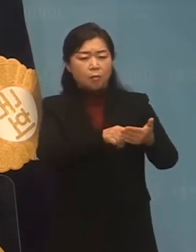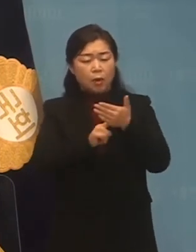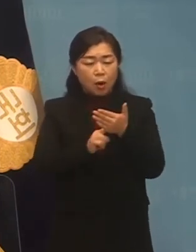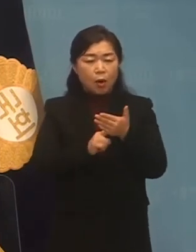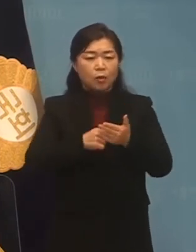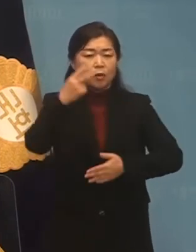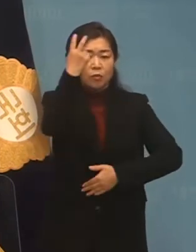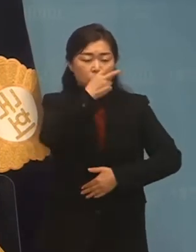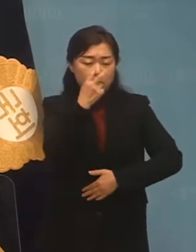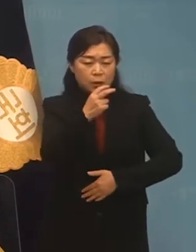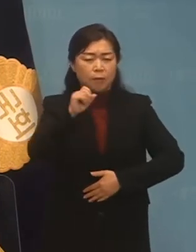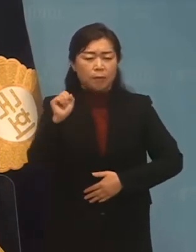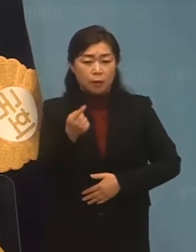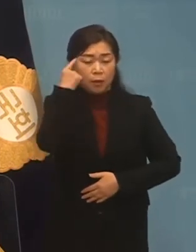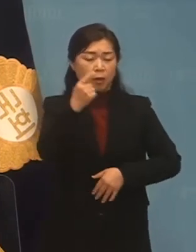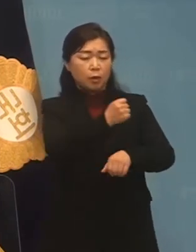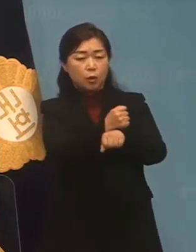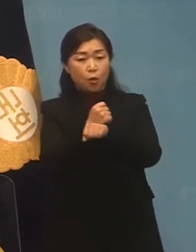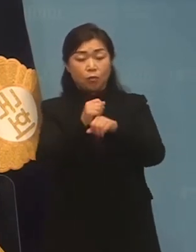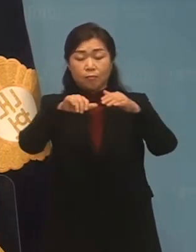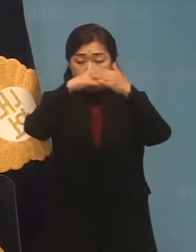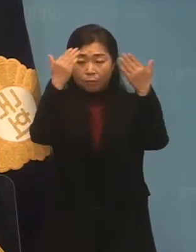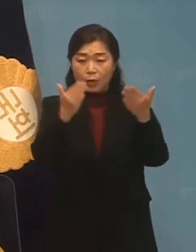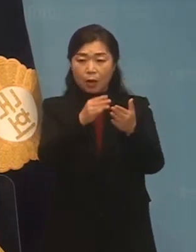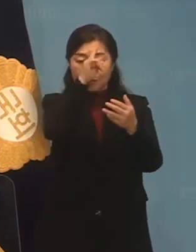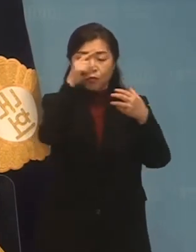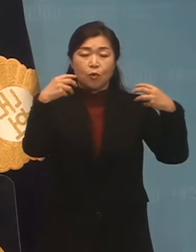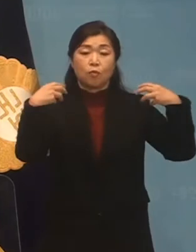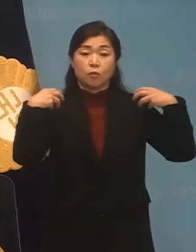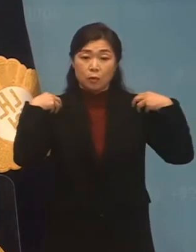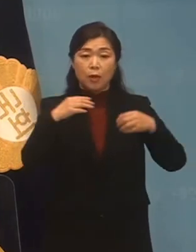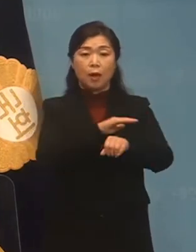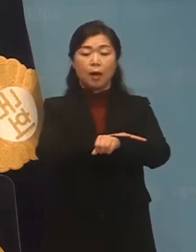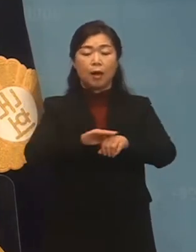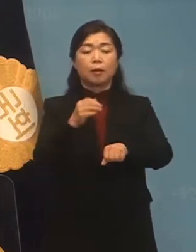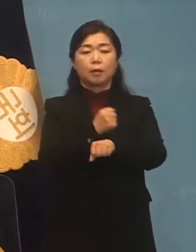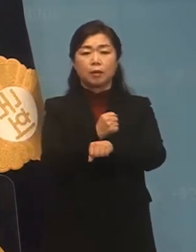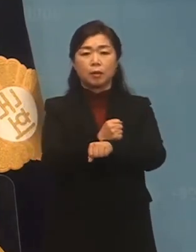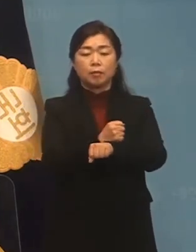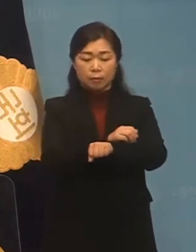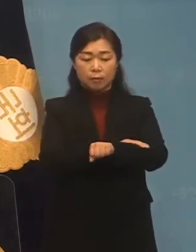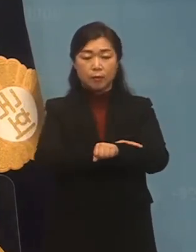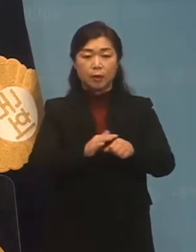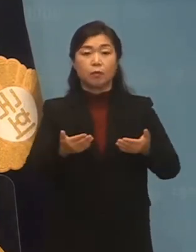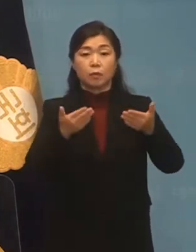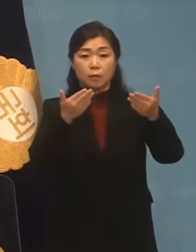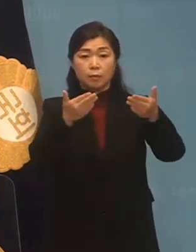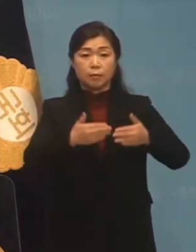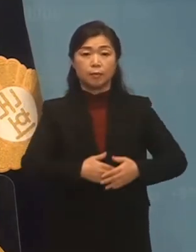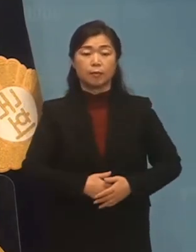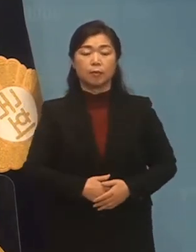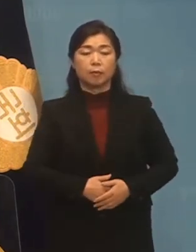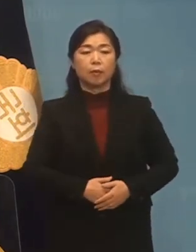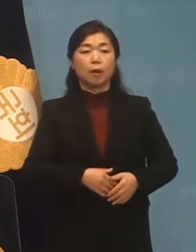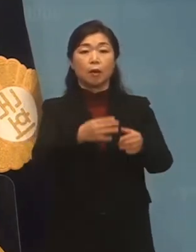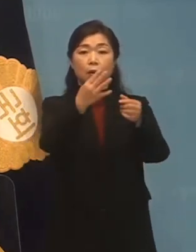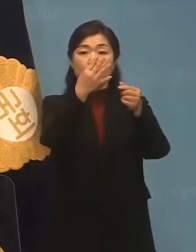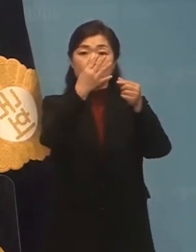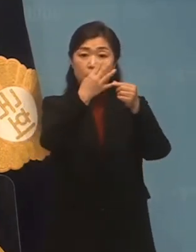조사, 역학적 연구 등 정부의 책무를 철저히 수행하겠습니다.